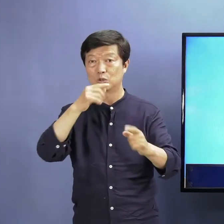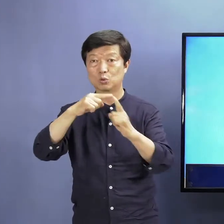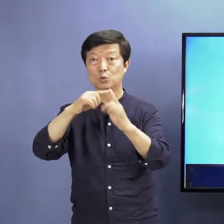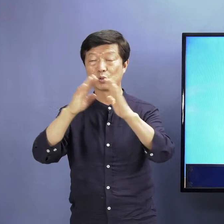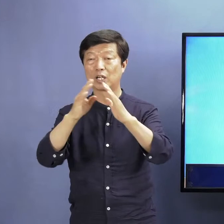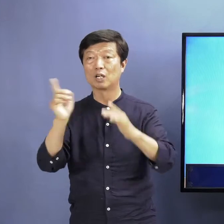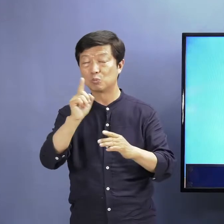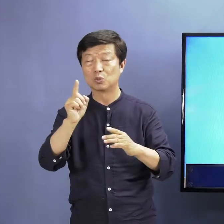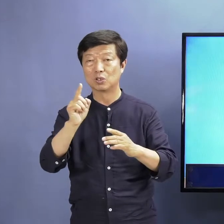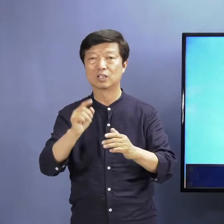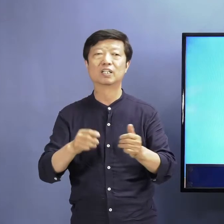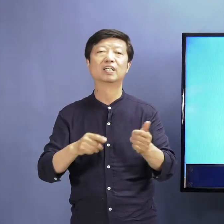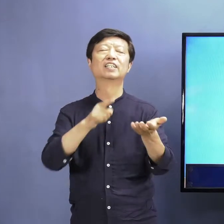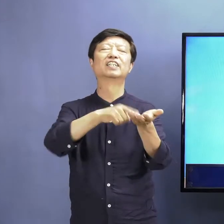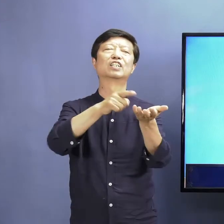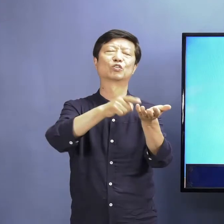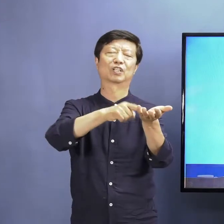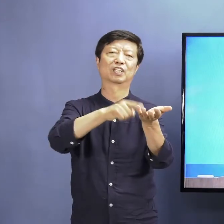불명의 1위예요. 그래서